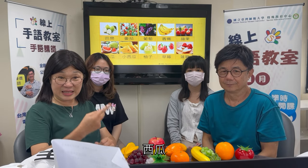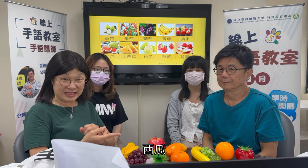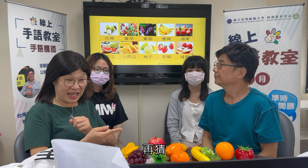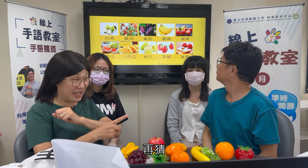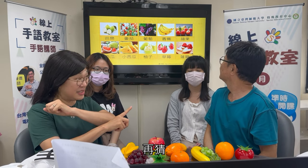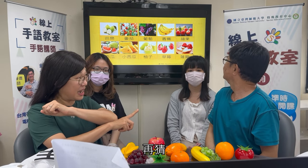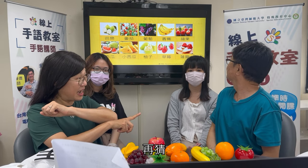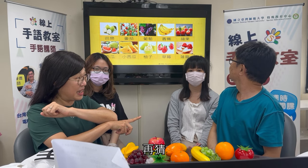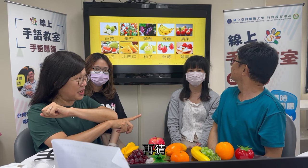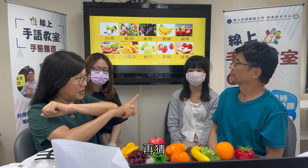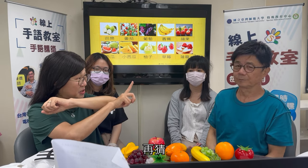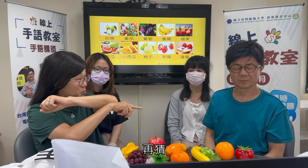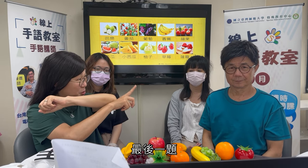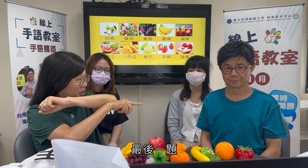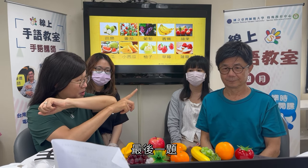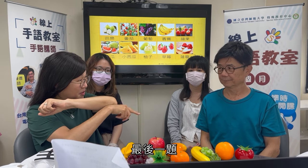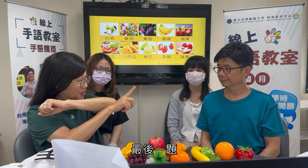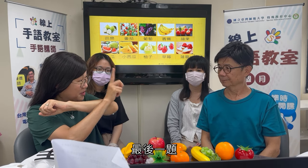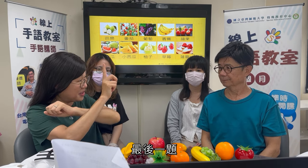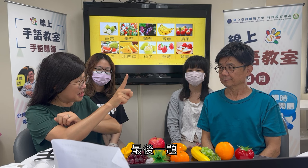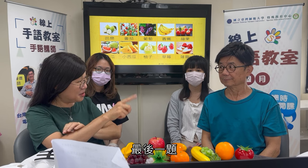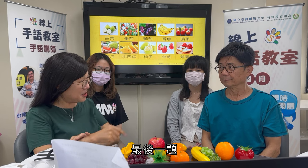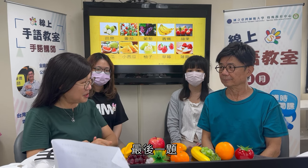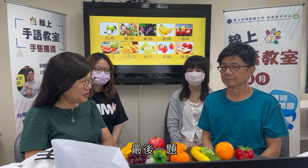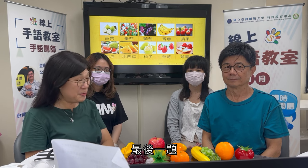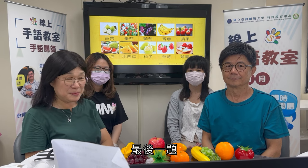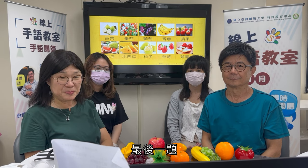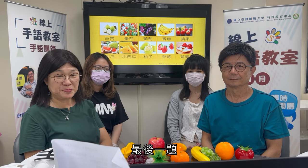再猜最后一题。